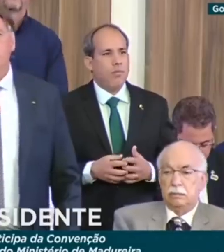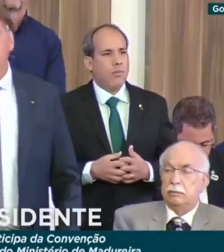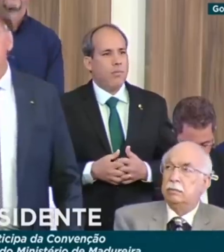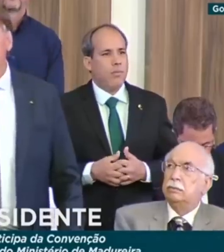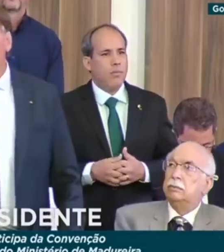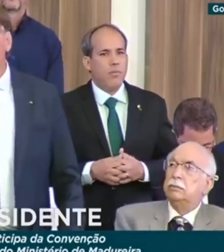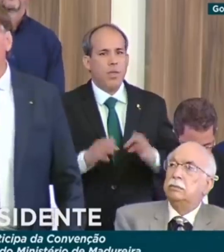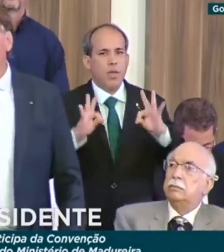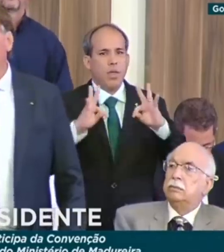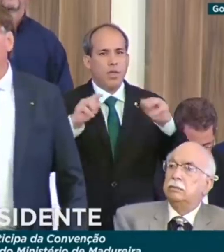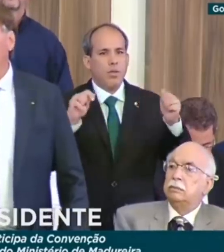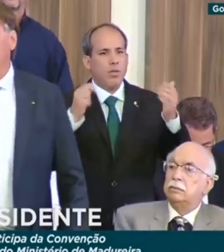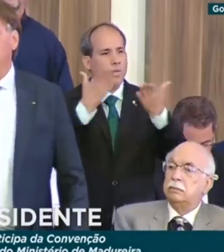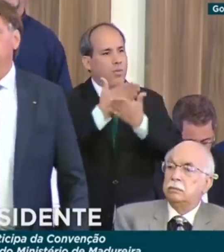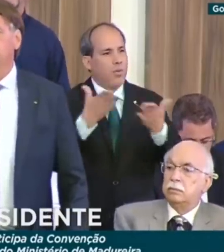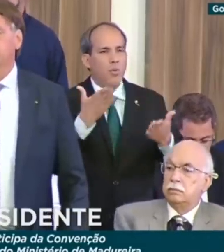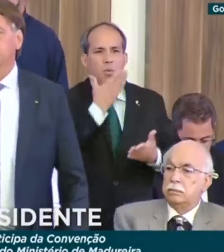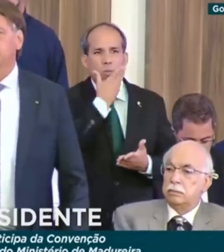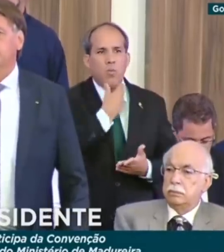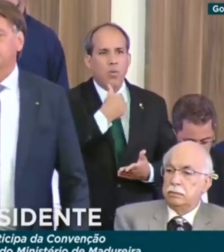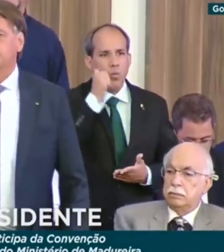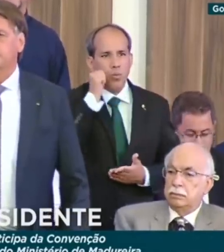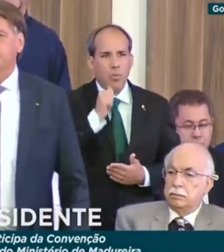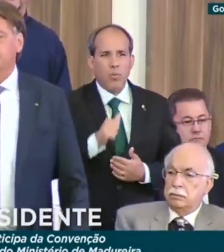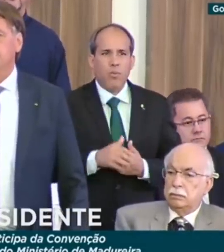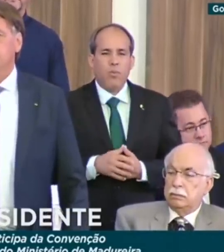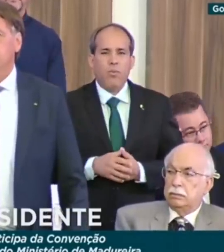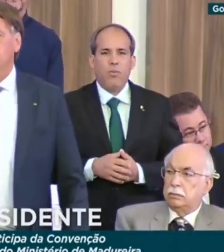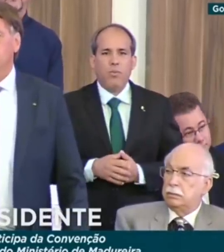A todos os senhores e senhoras,